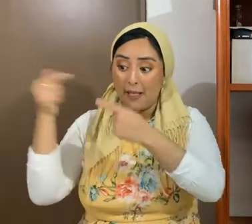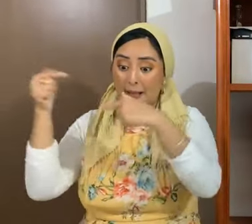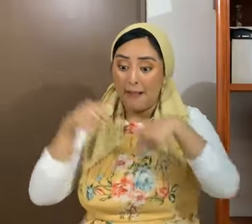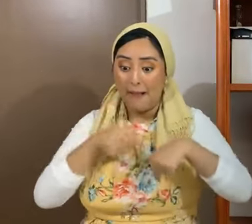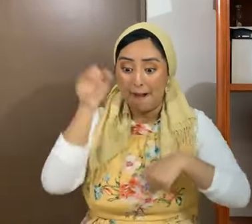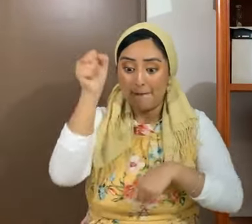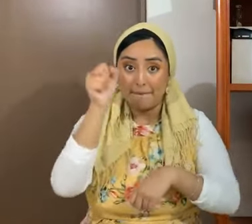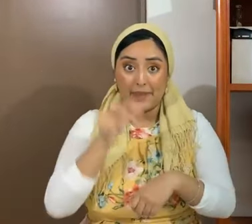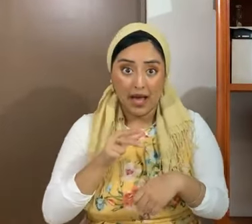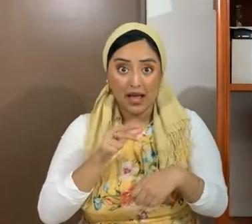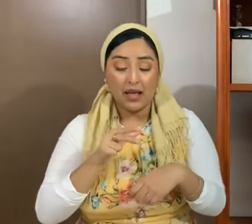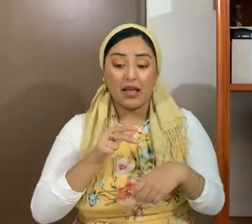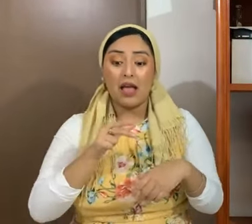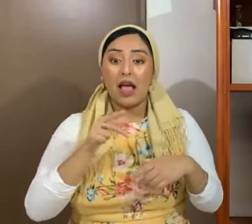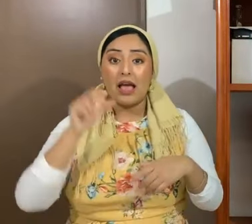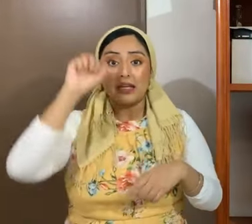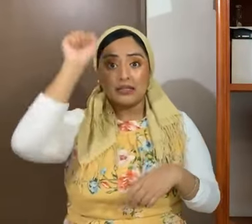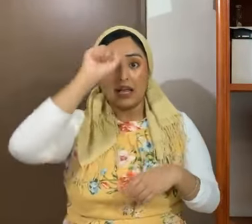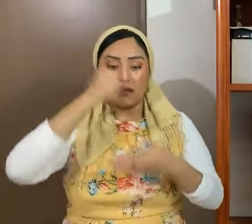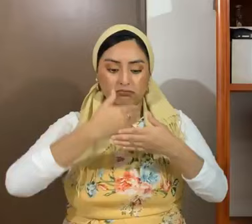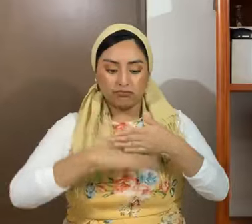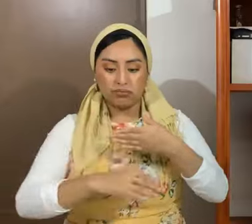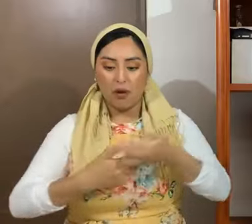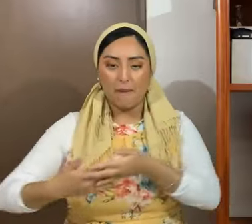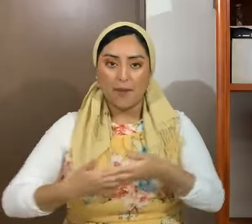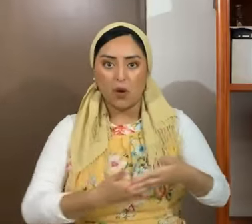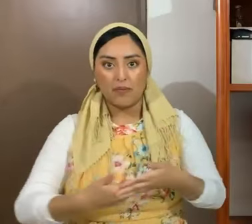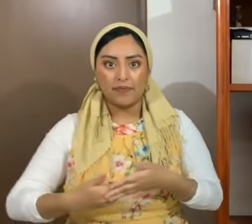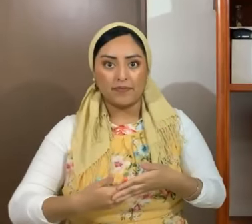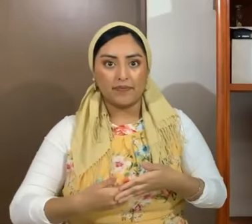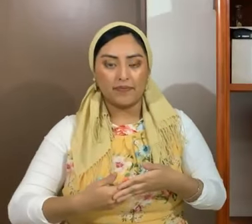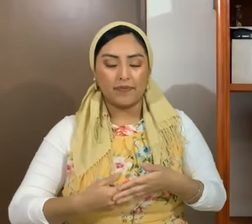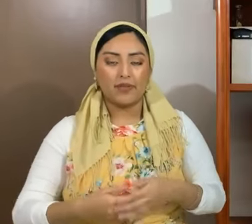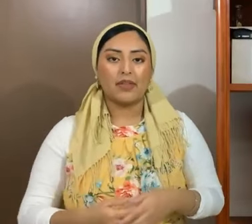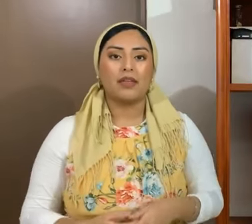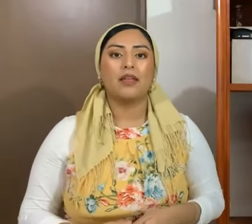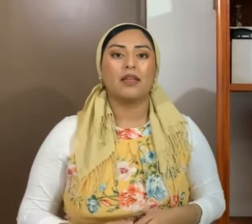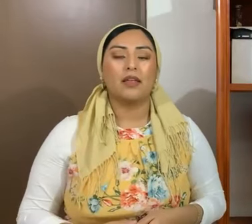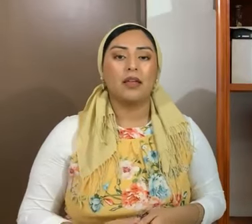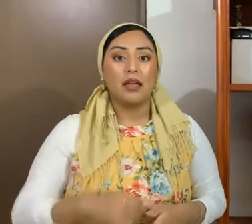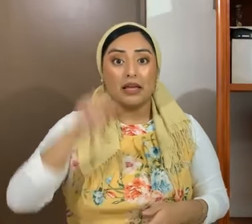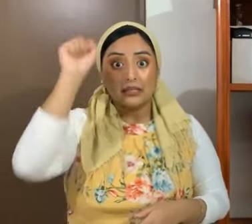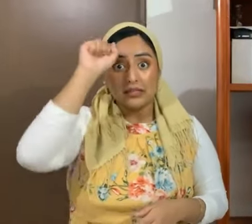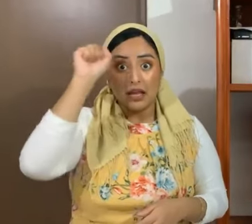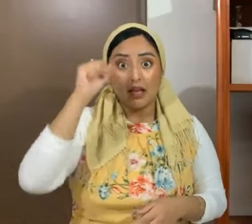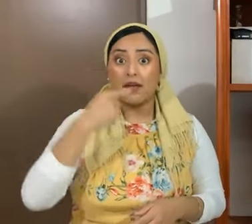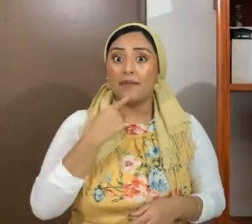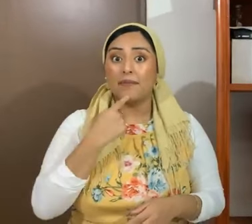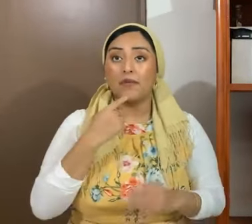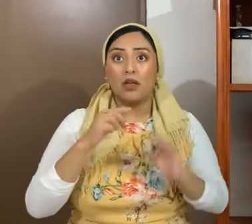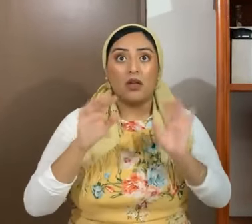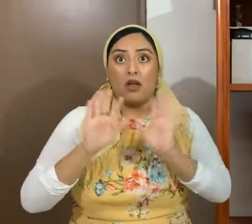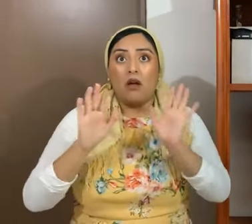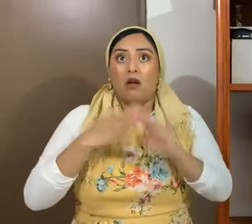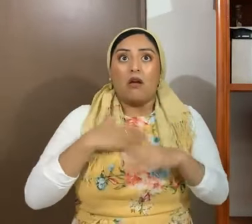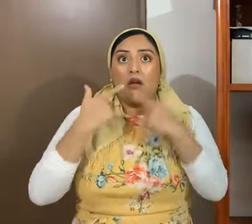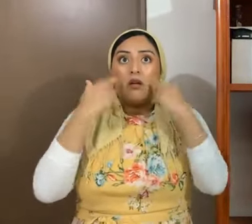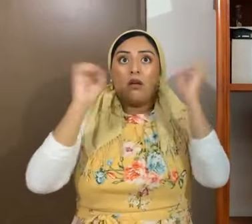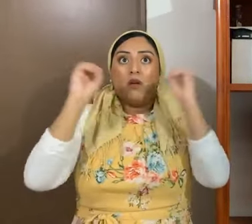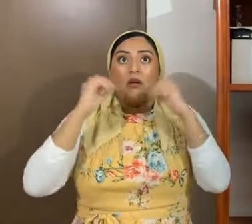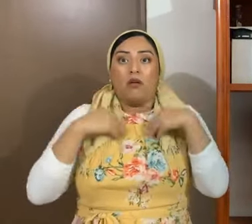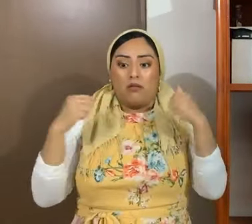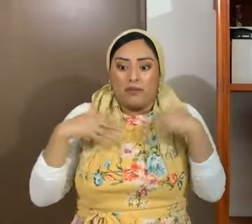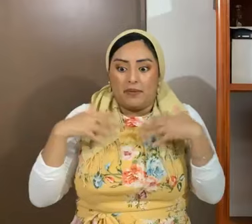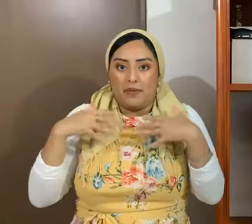a ti, y según el tiempo de la vida Sara tendrá un hijo. Mucha atención, aquí está. Entonces Sara negó, diciendo, no me reí porque